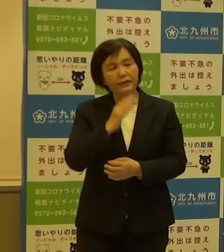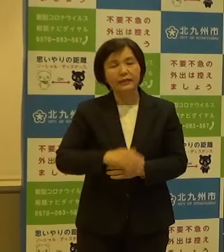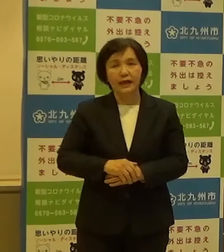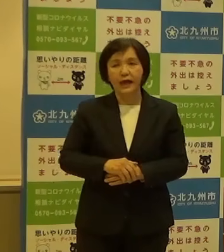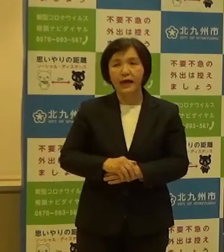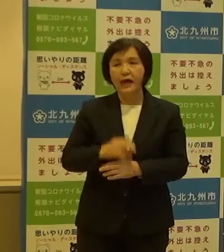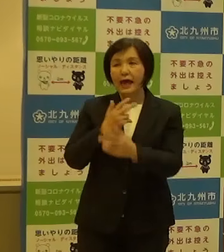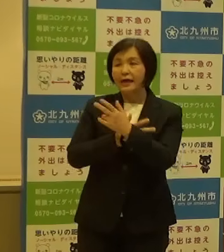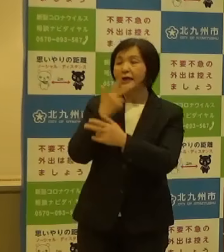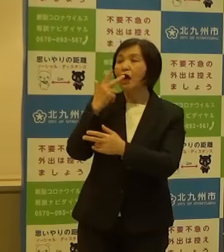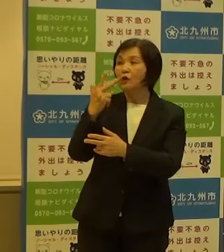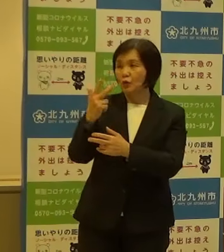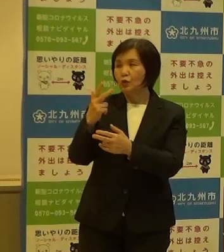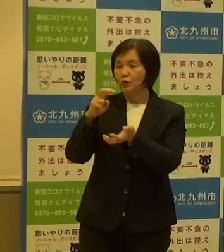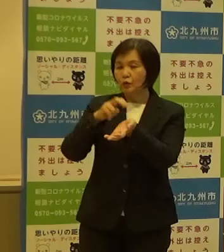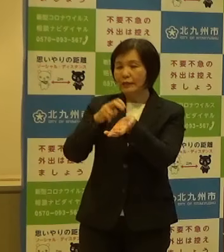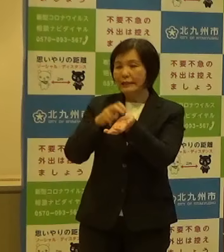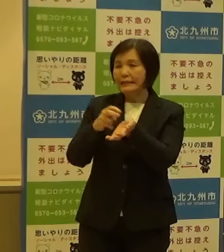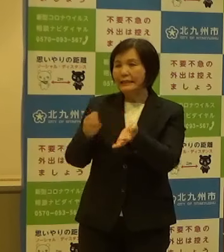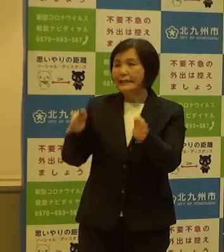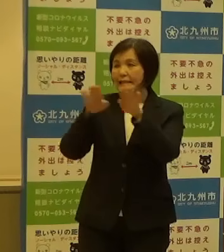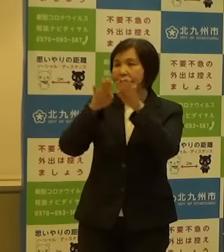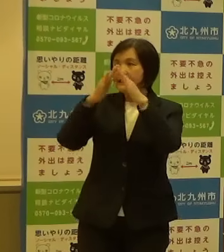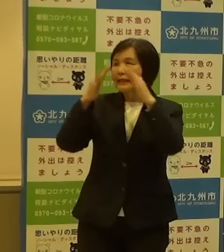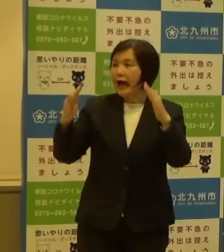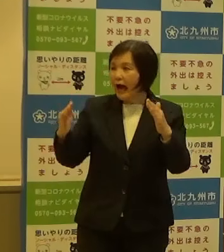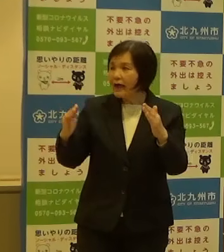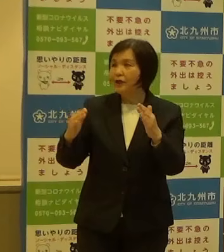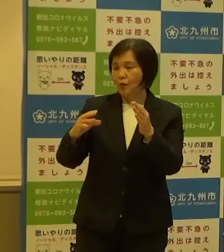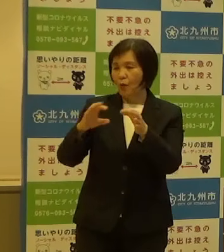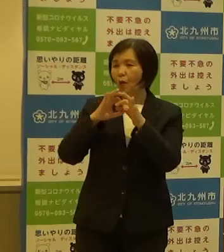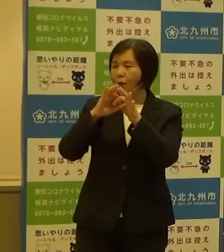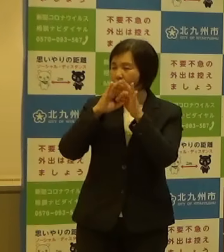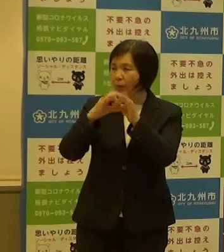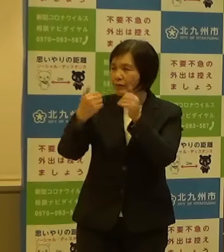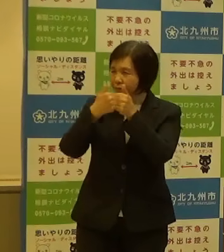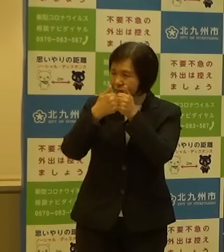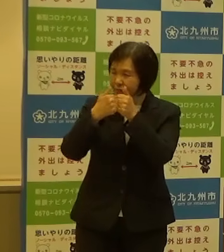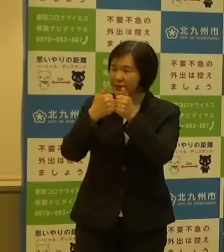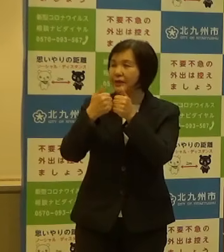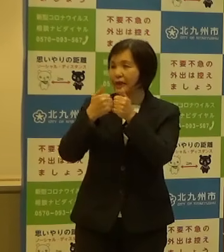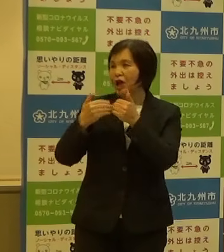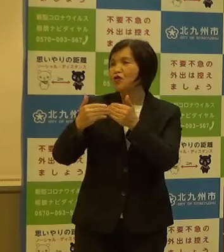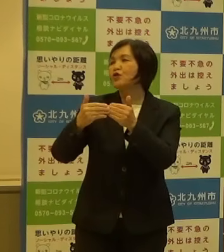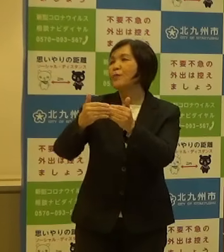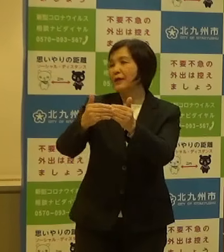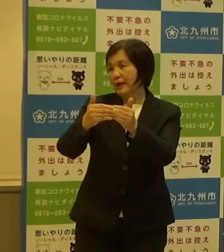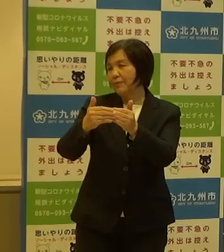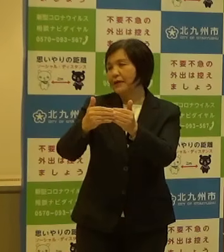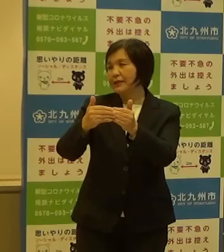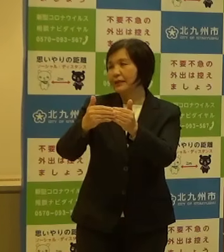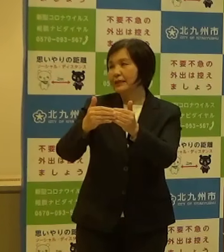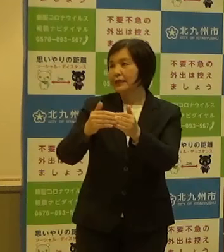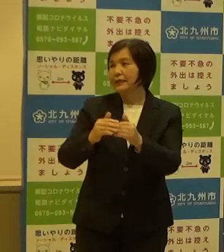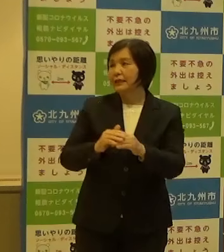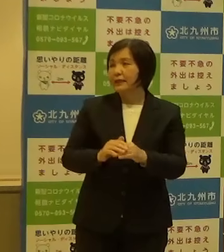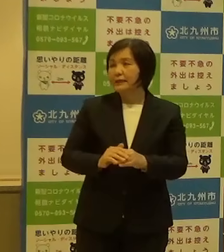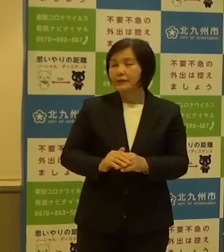州医師会とよくすり合わせ相談をしながら進めております。したがいま